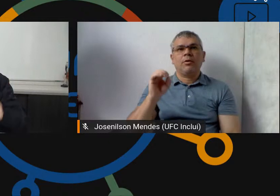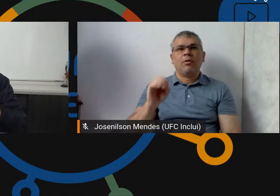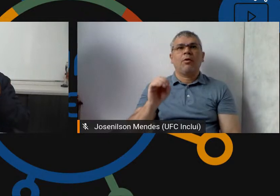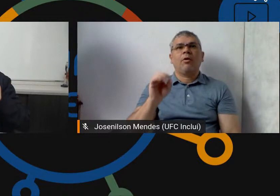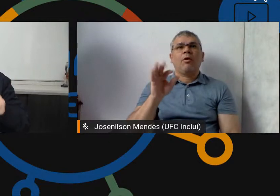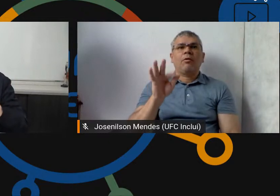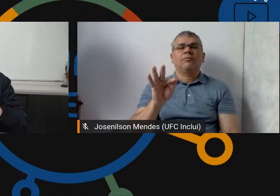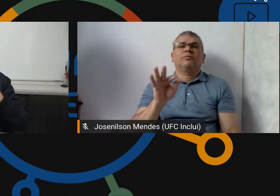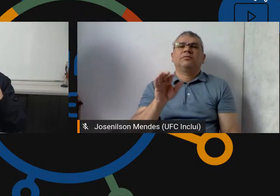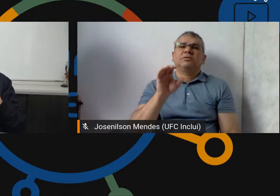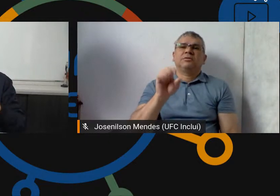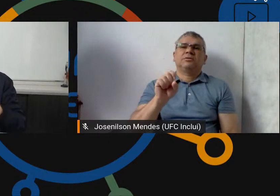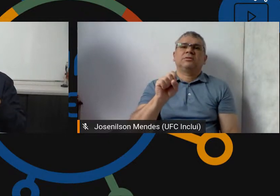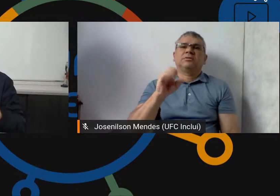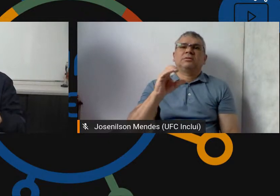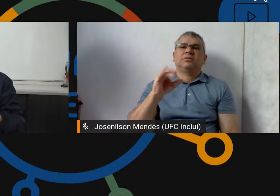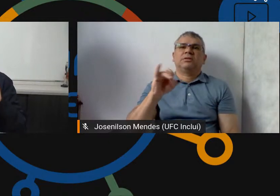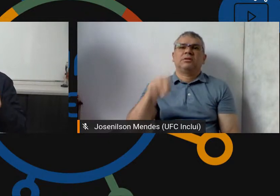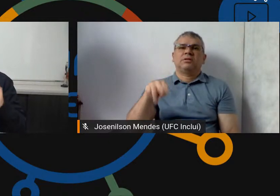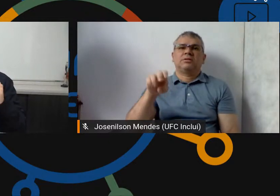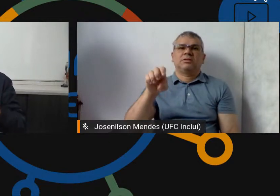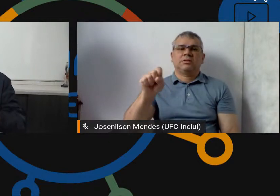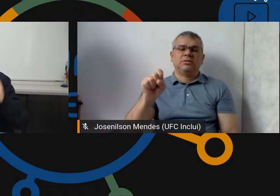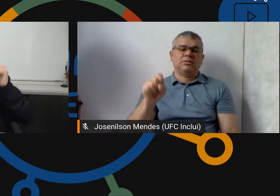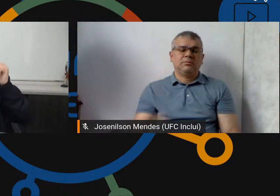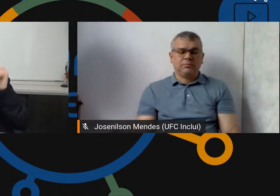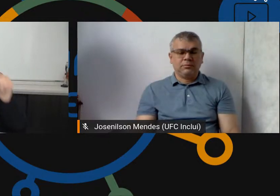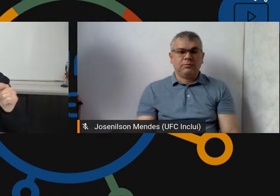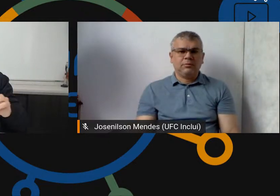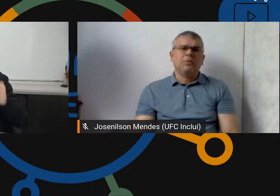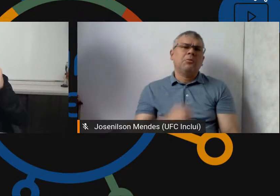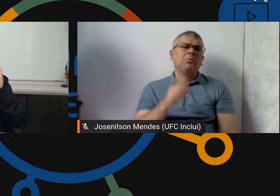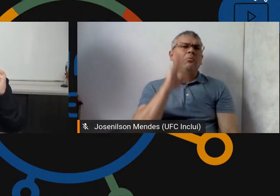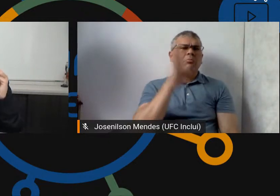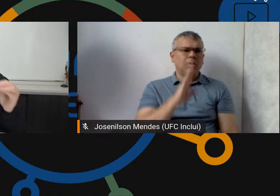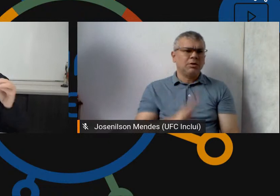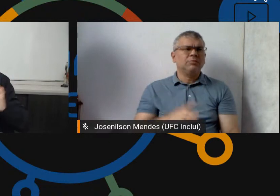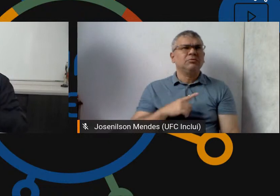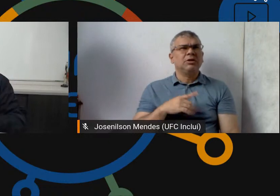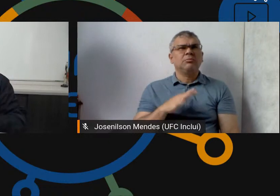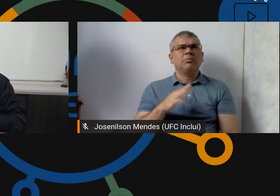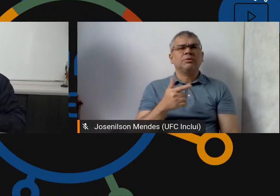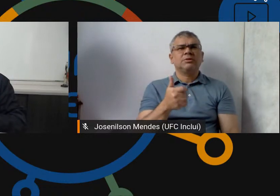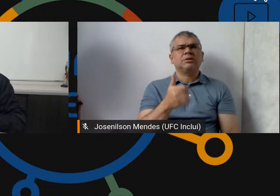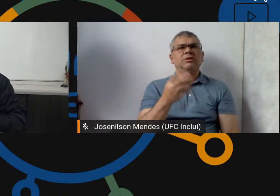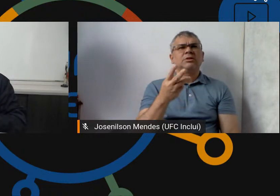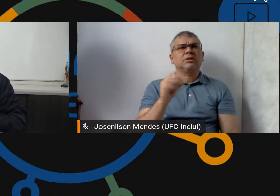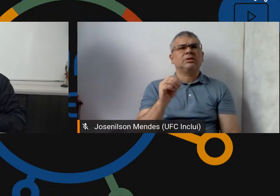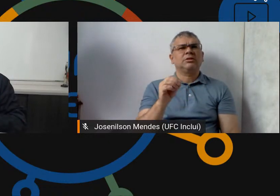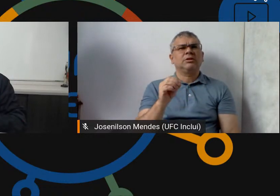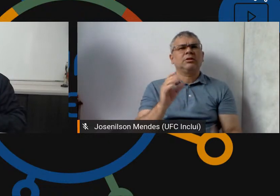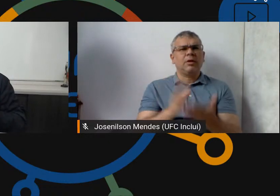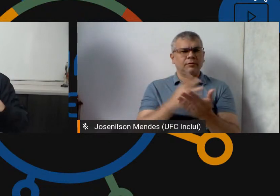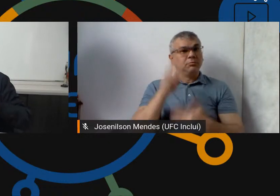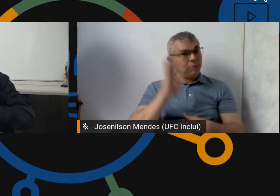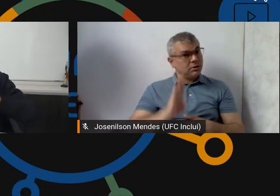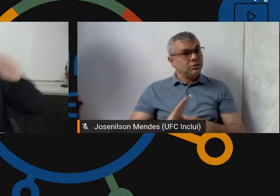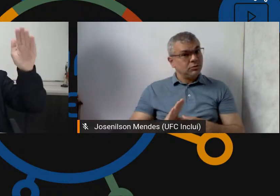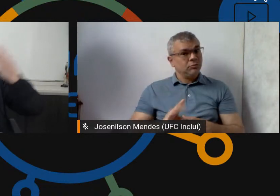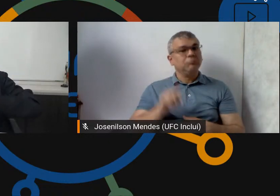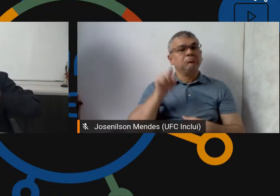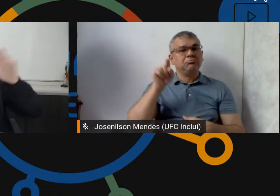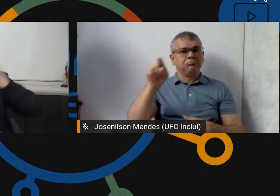lá. O Brasil tem mais de 130 revistas brasileiras lá, pelo menos isso. Tá?